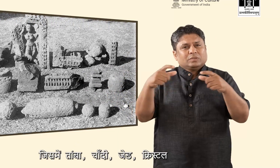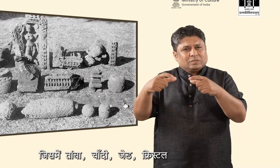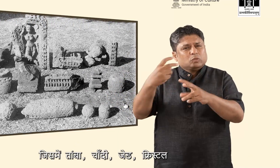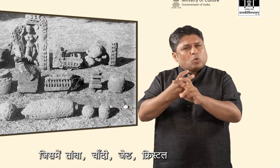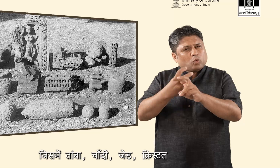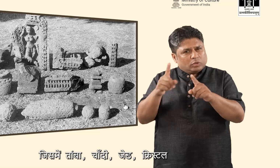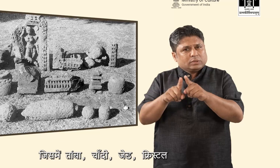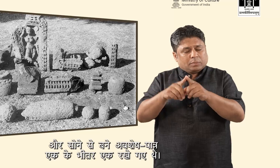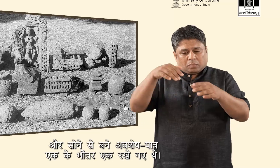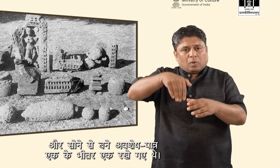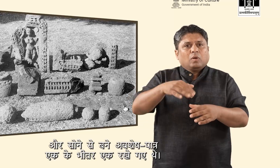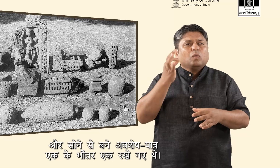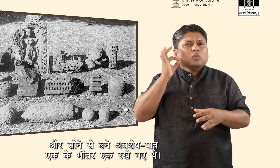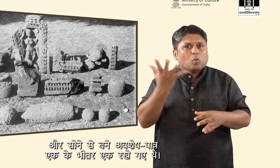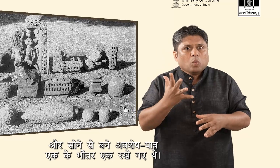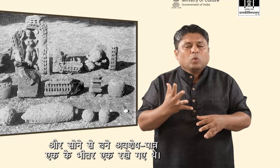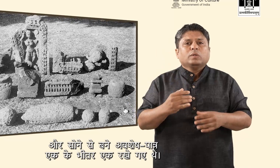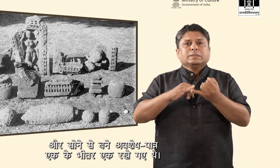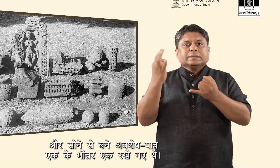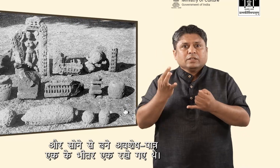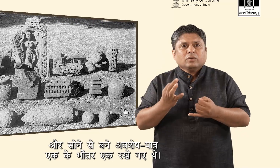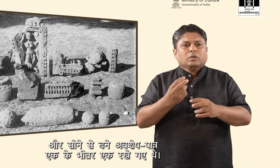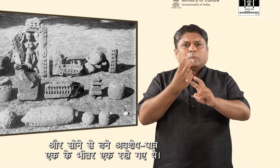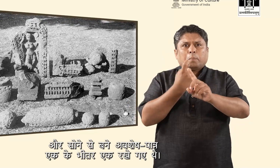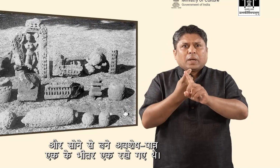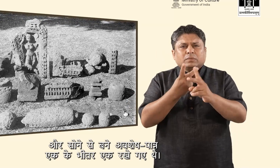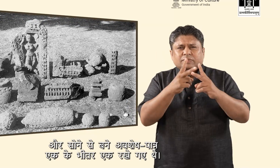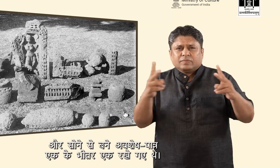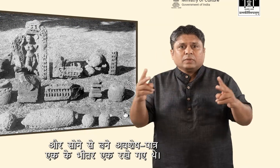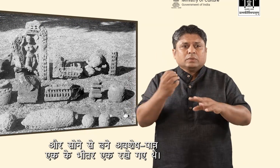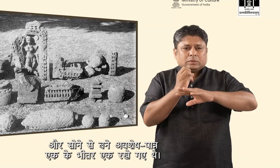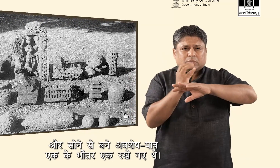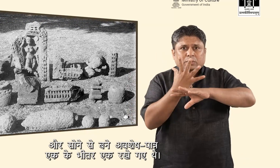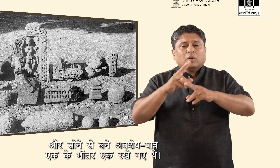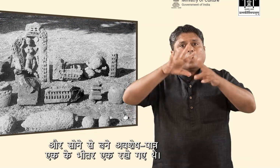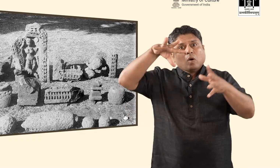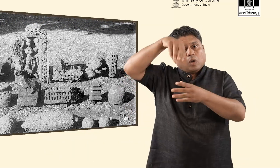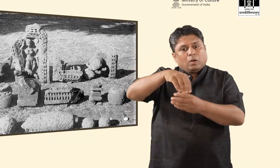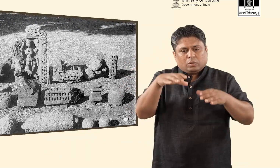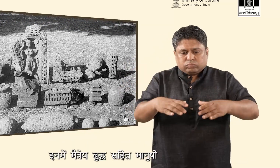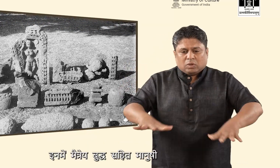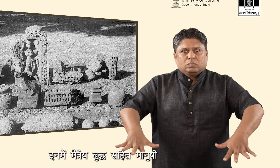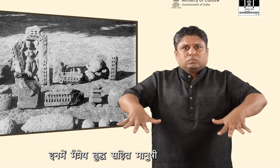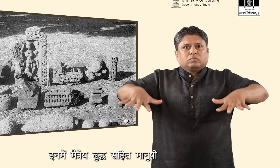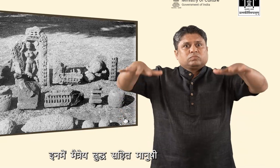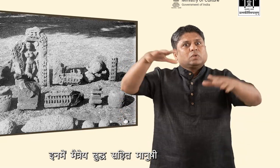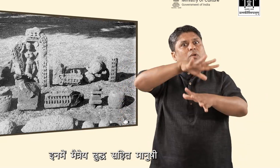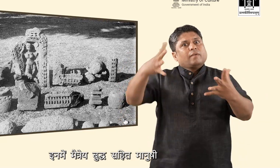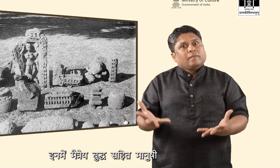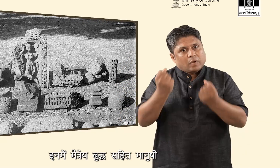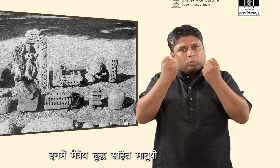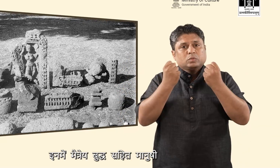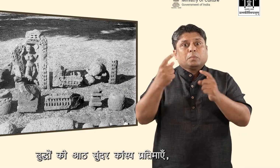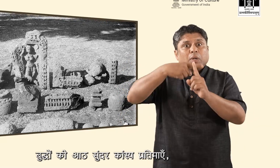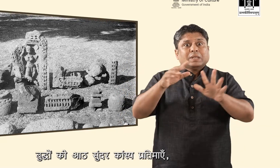जेड, क्रिस्टल और सोने से बने अवशेष पात्र एक के भीतर एक रखे गए थे। इनमें मैत्रेय बुद्ध